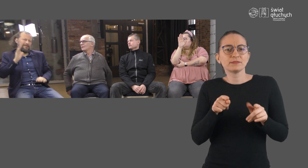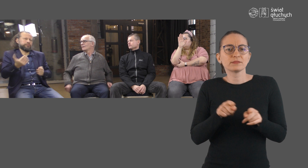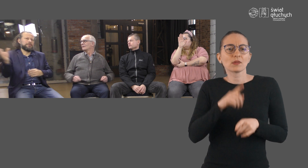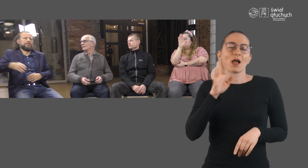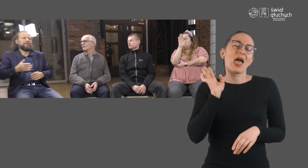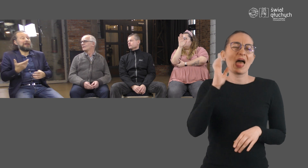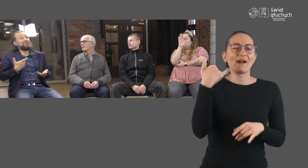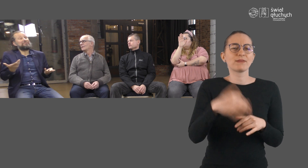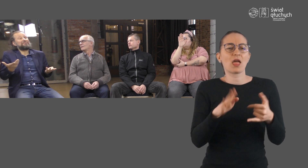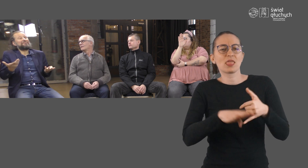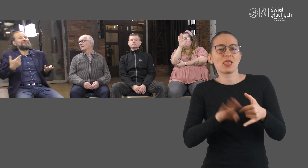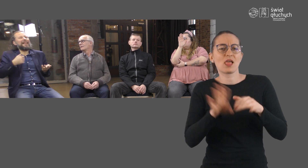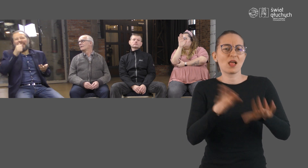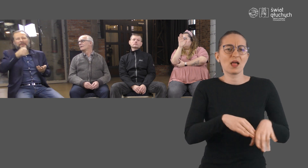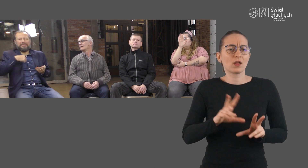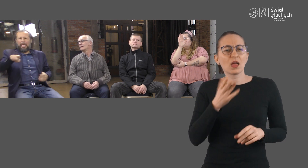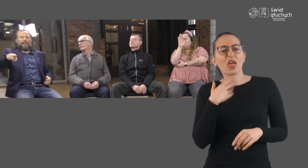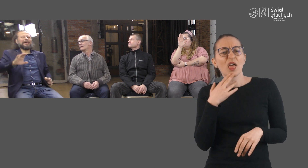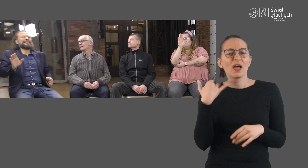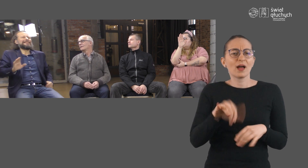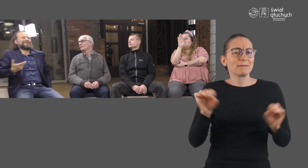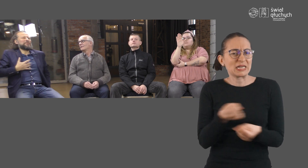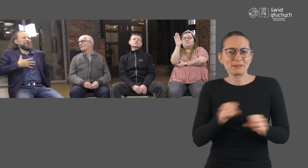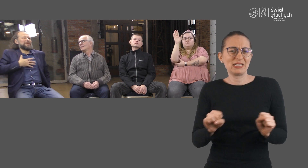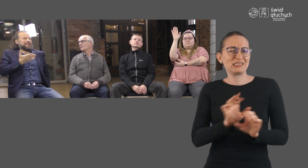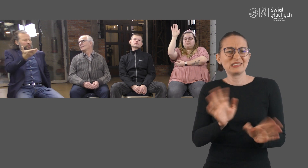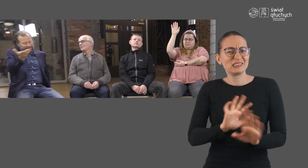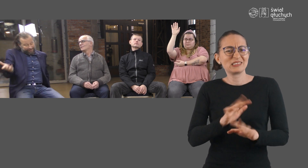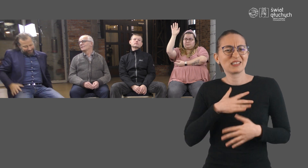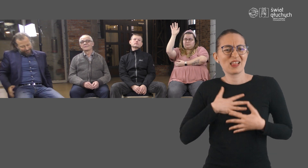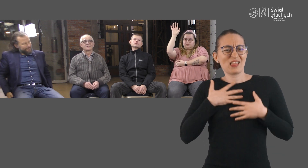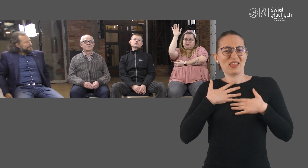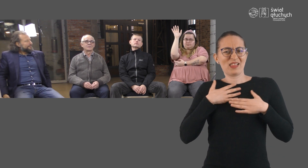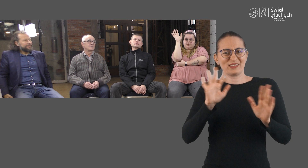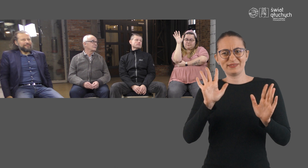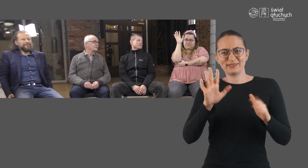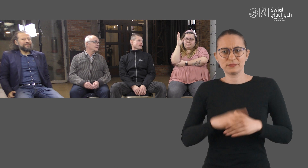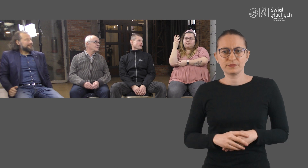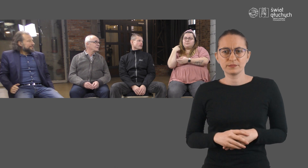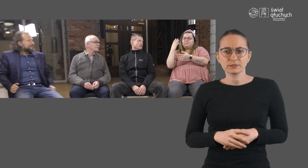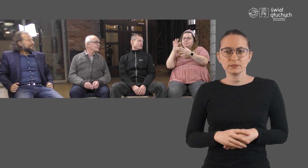polski. Ale w większości przypadków im się po prostu nie chce. Znaczy, no nie mogę ich wytykać palcem, tak?